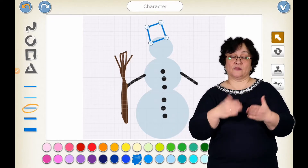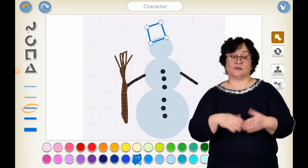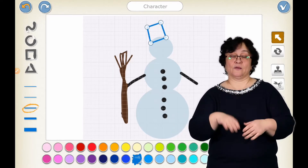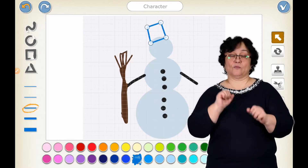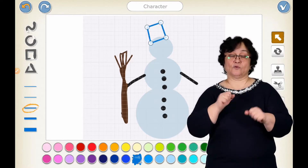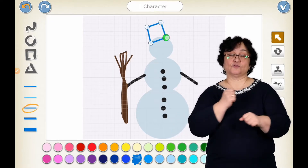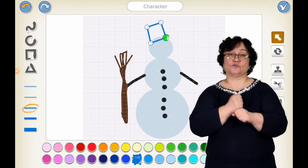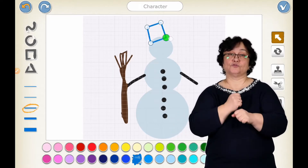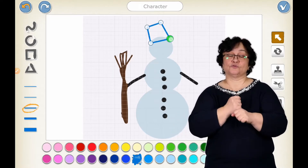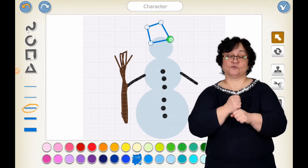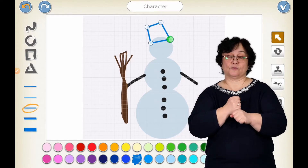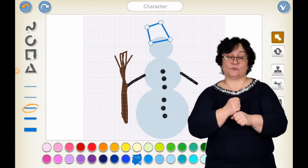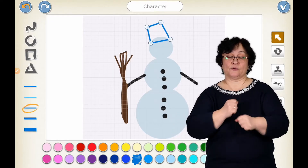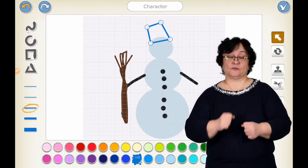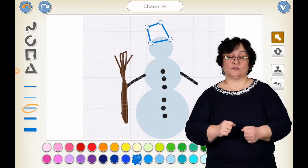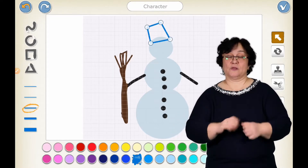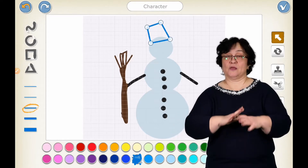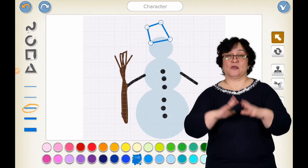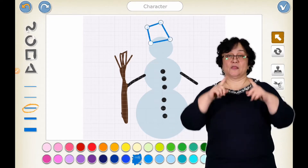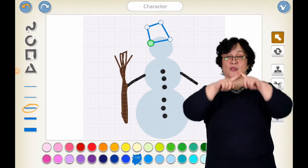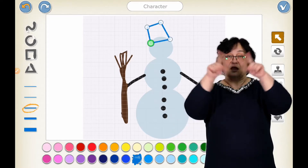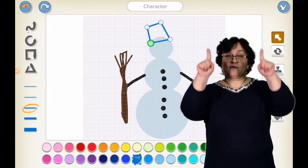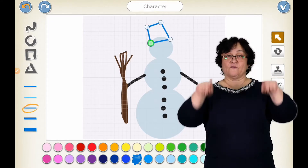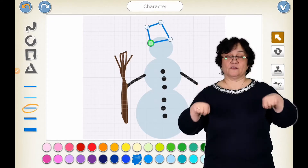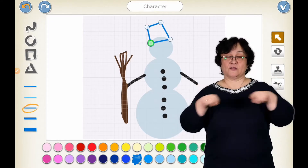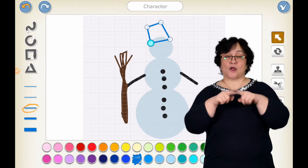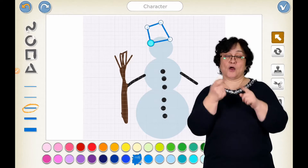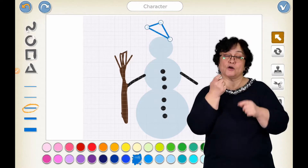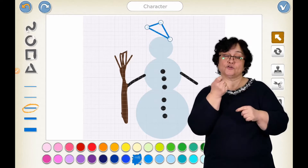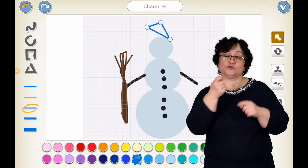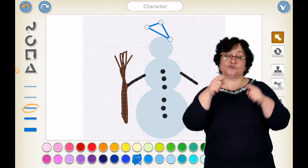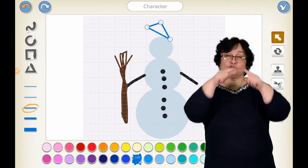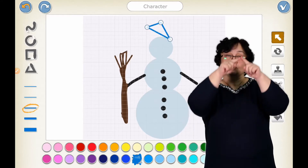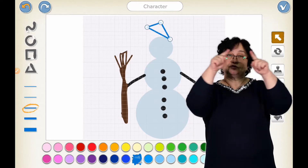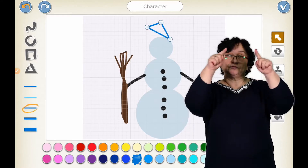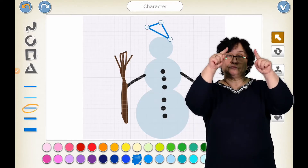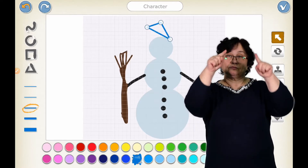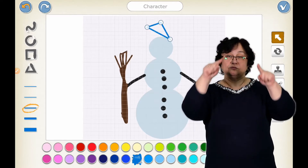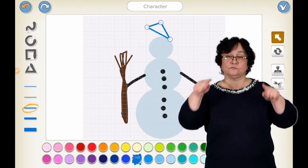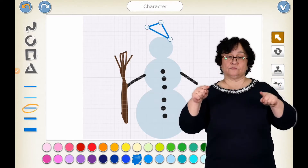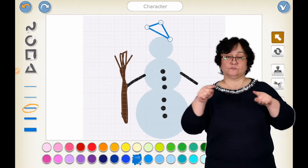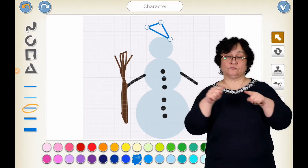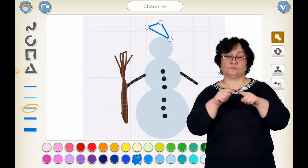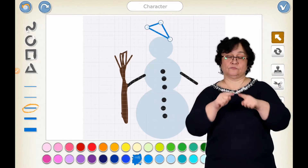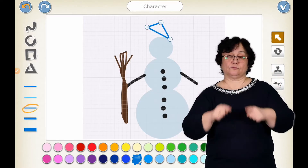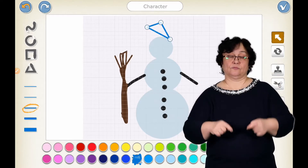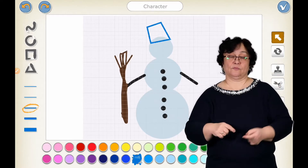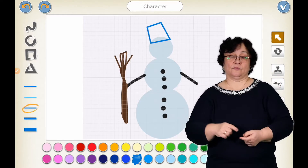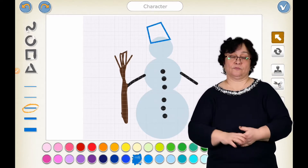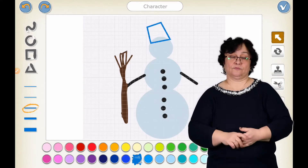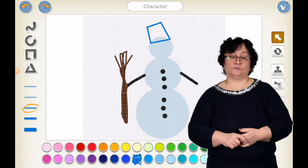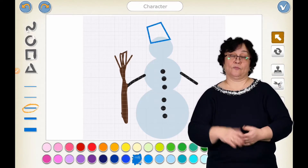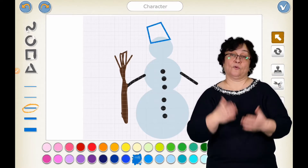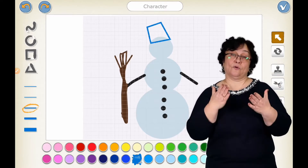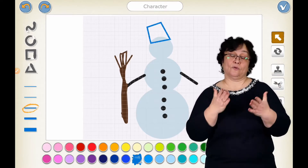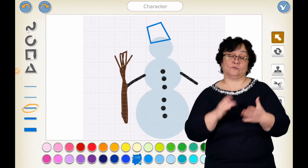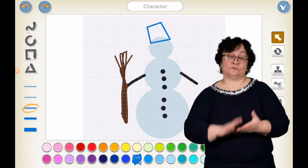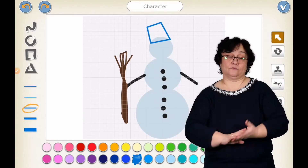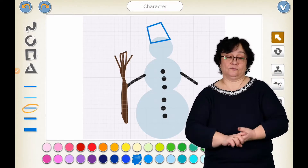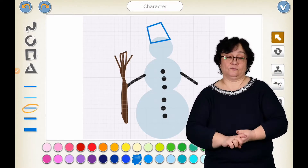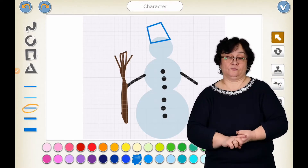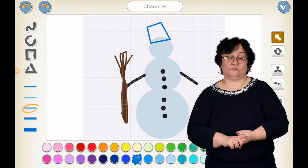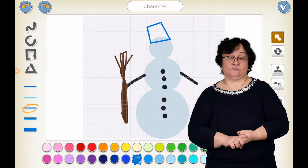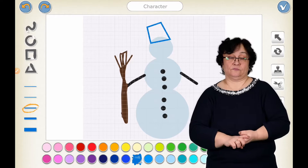Так його зробити навіть не квадратно, а таке трошки. Ой, помилочка. О,